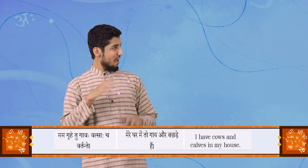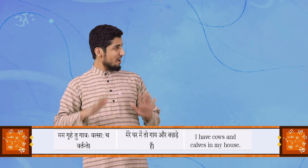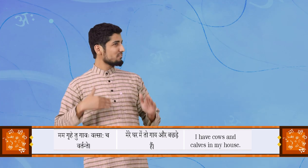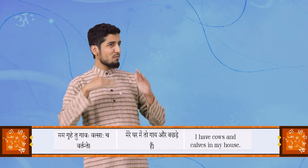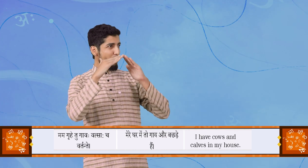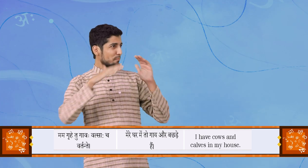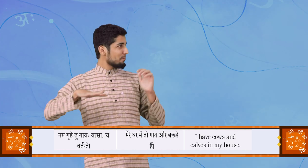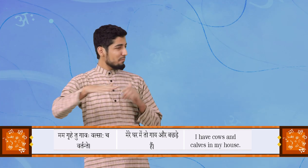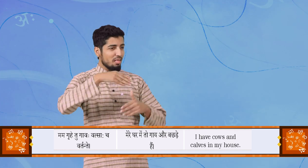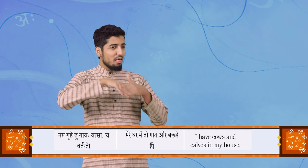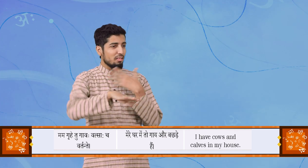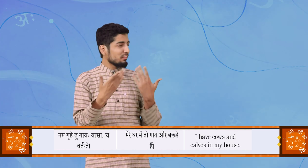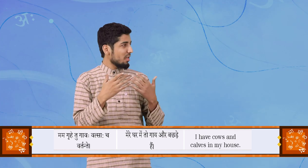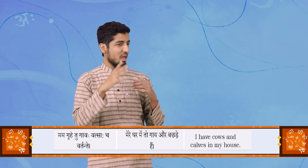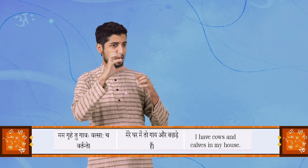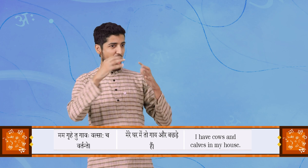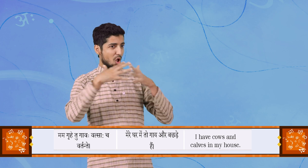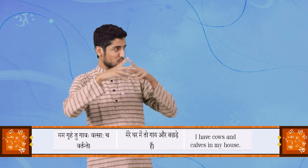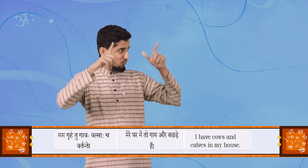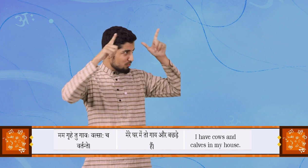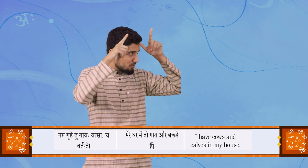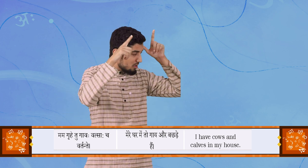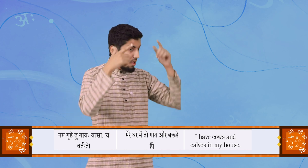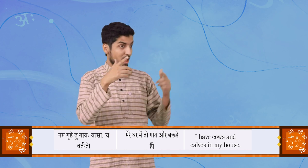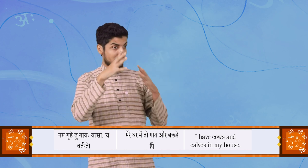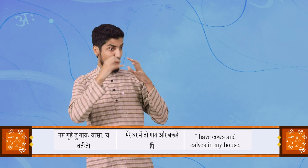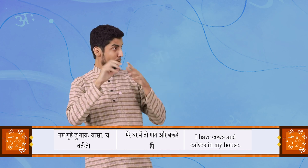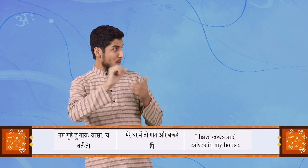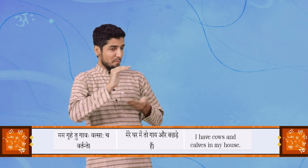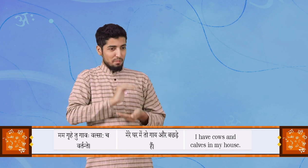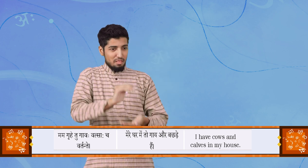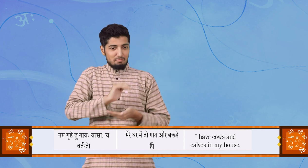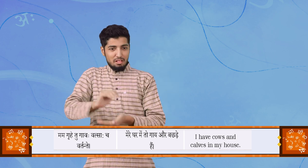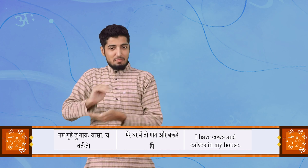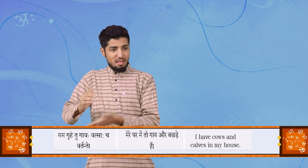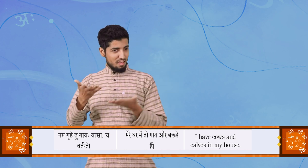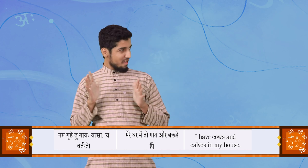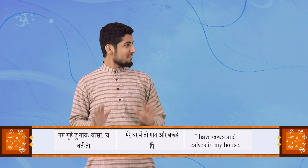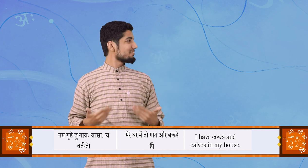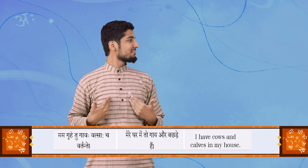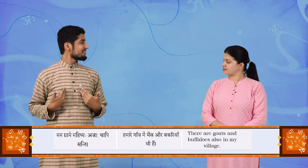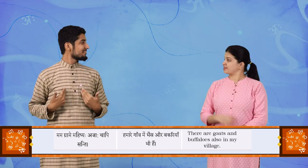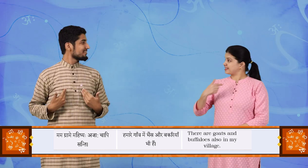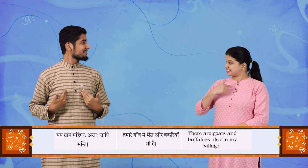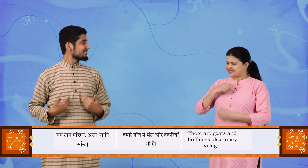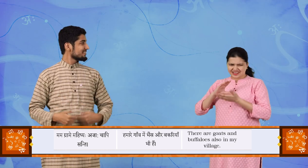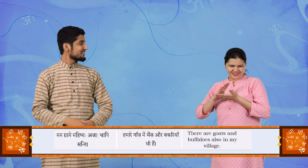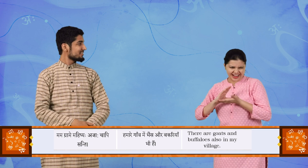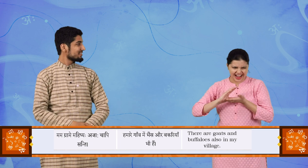तू गांव वह वक्त वर्तमान स्थिति की मात्रा में